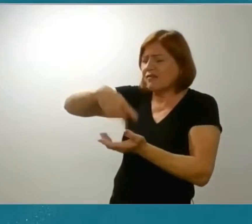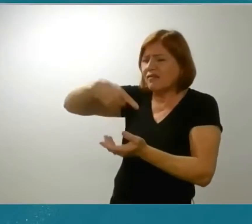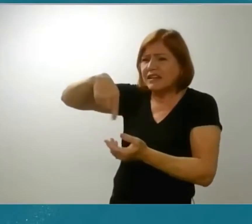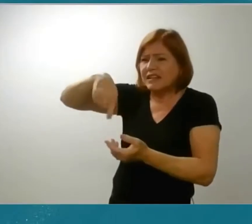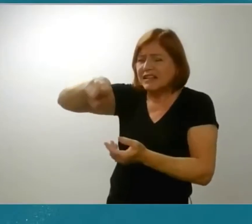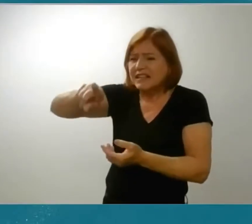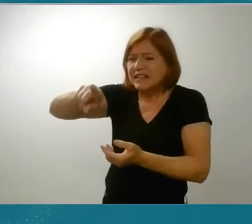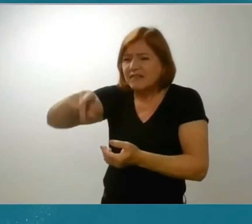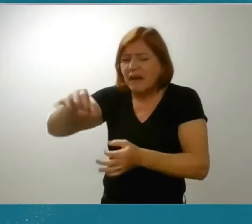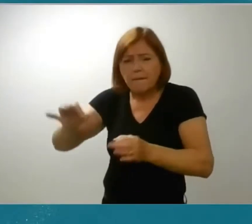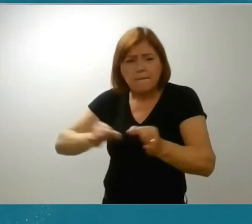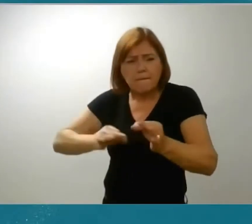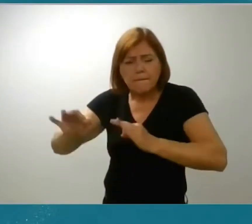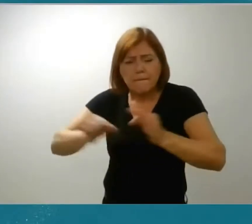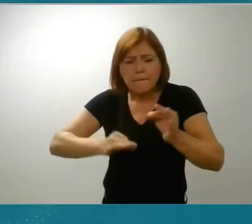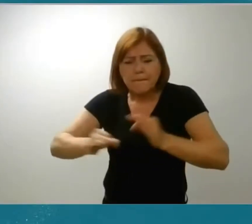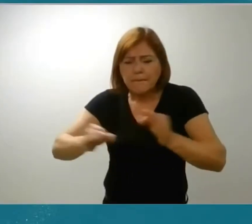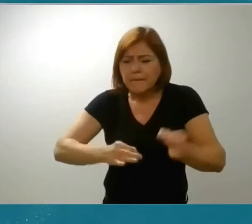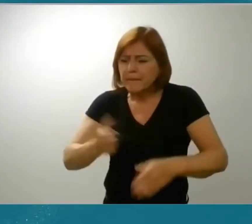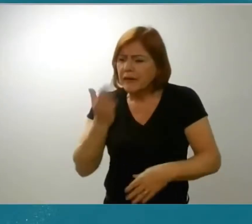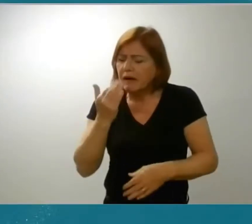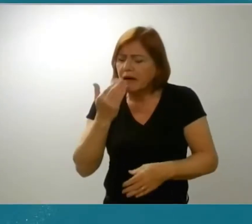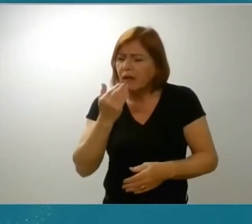Olha só que mulher, né?